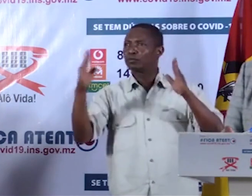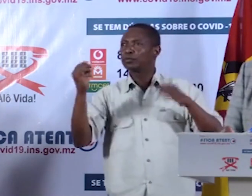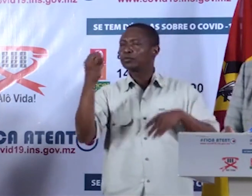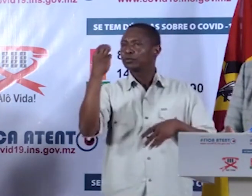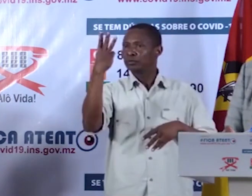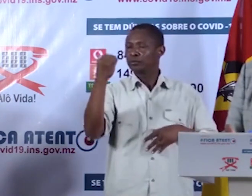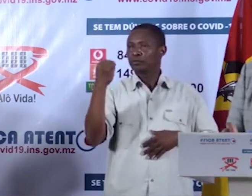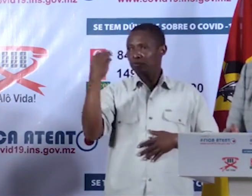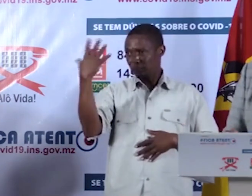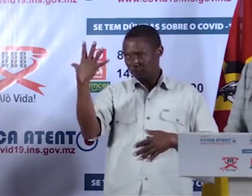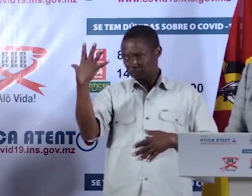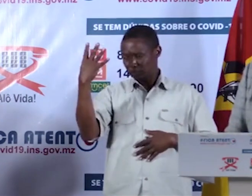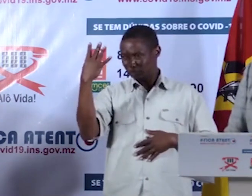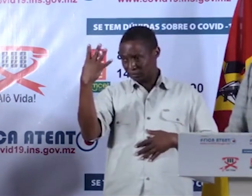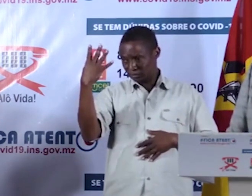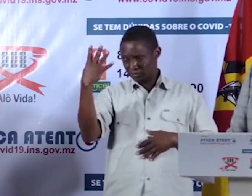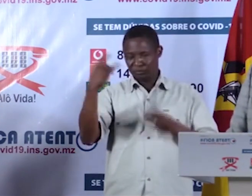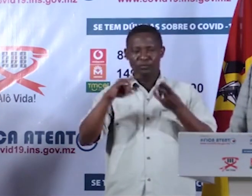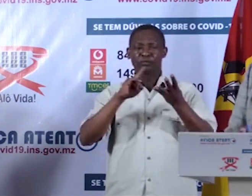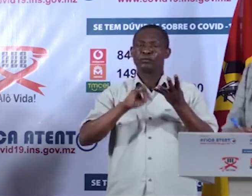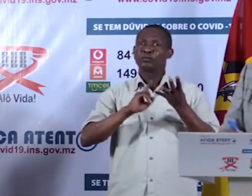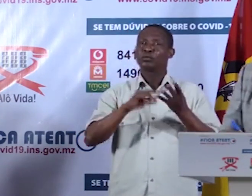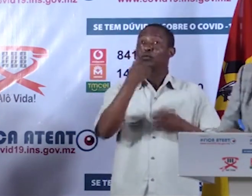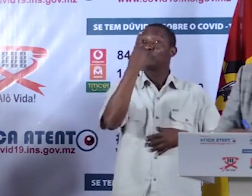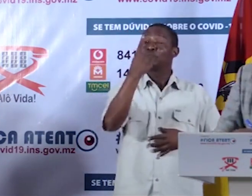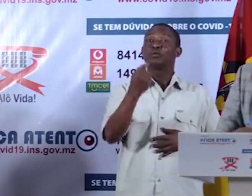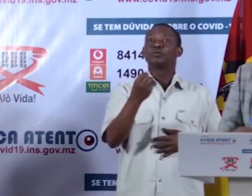dos 35 aos 44 anos.